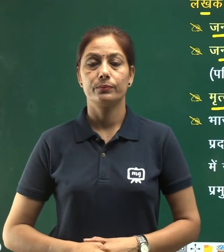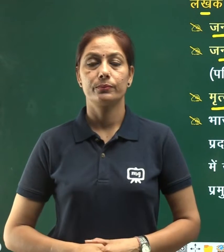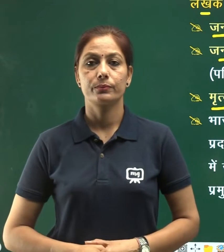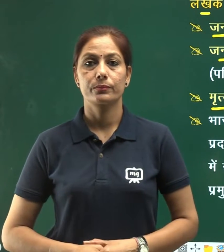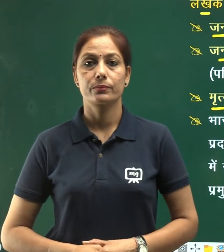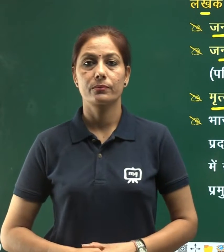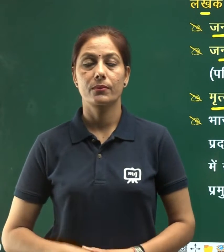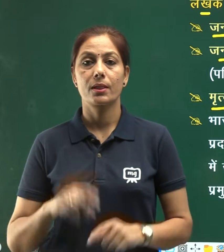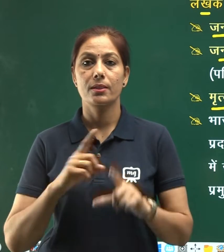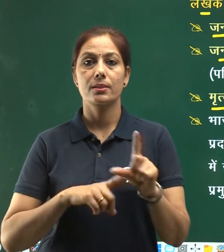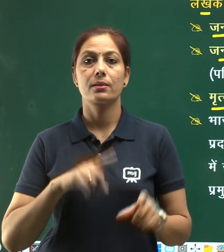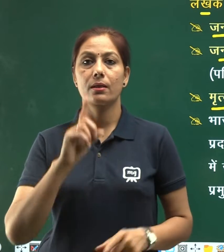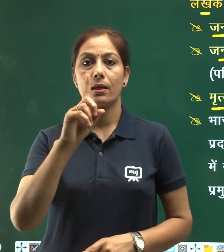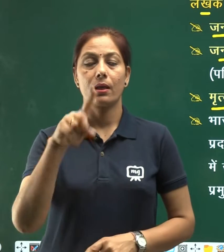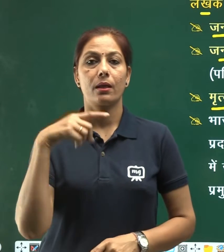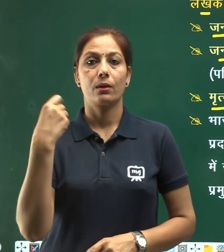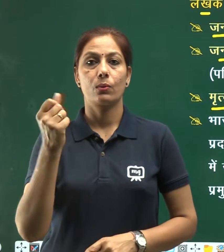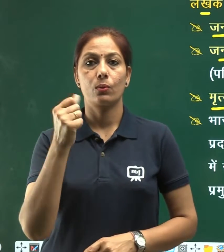सन 1992 में हुई।